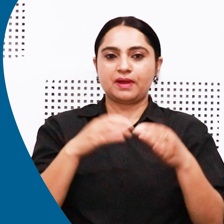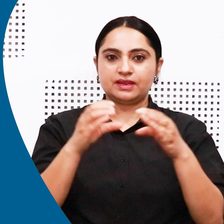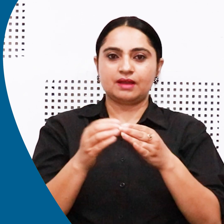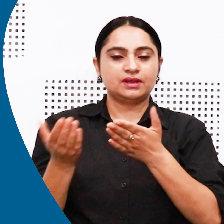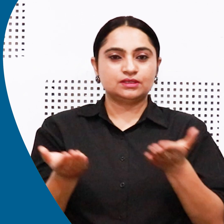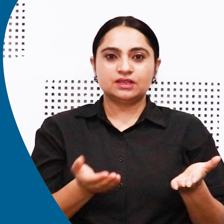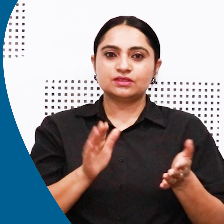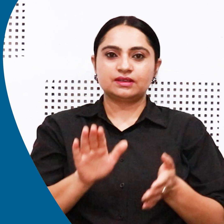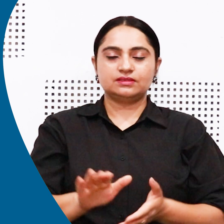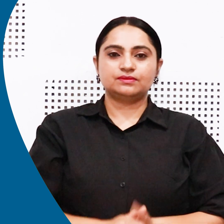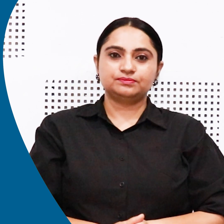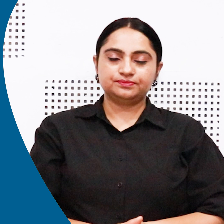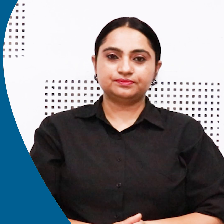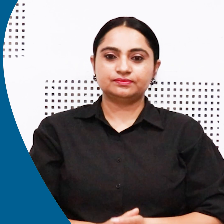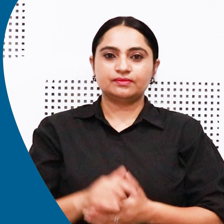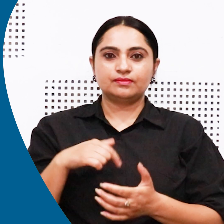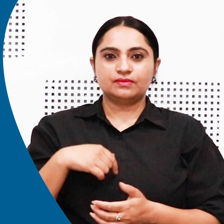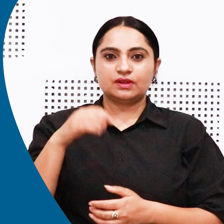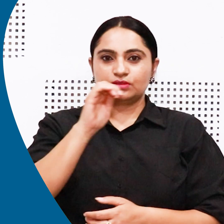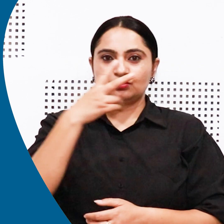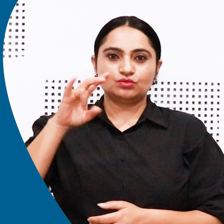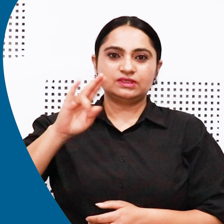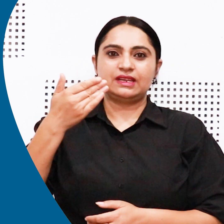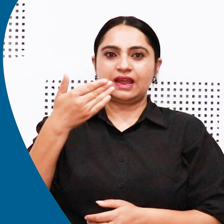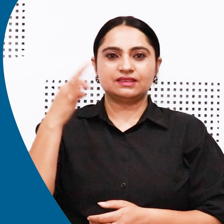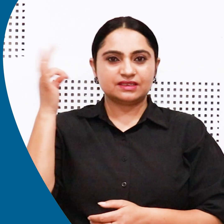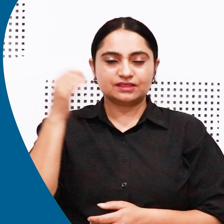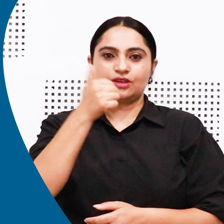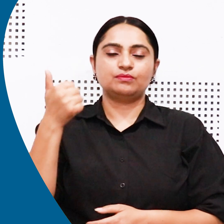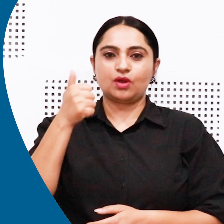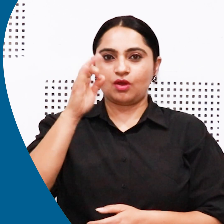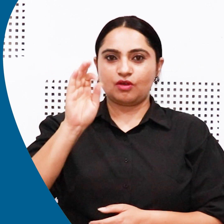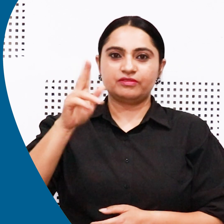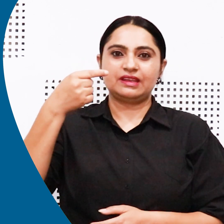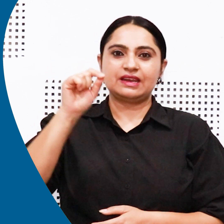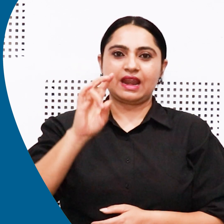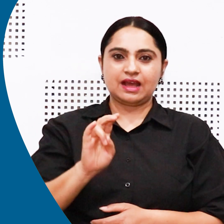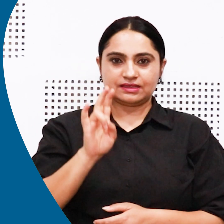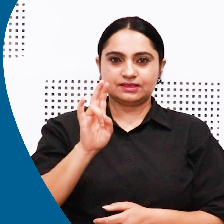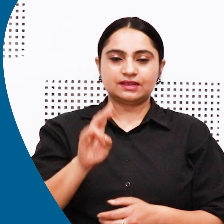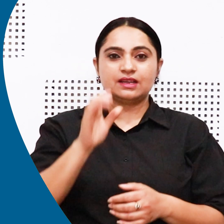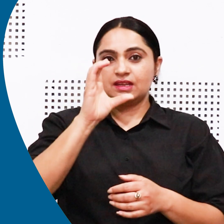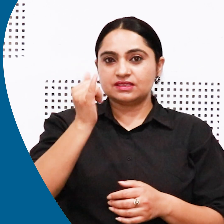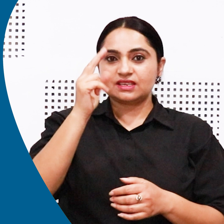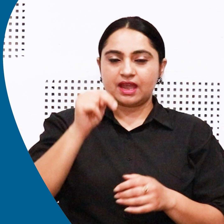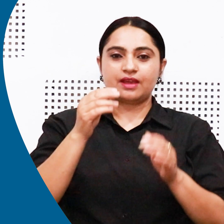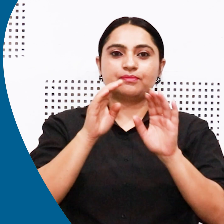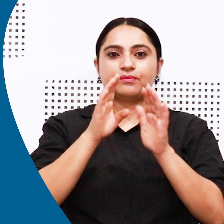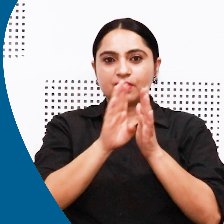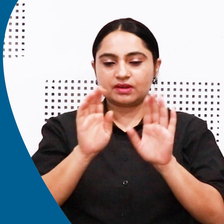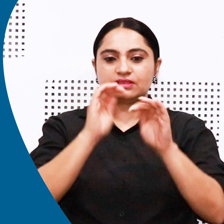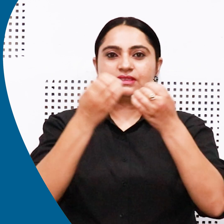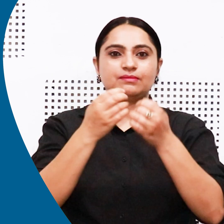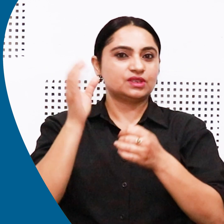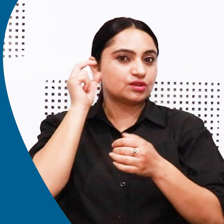हाम्रो पालिकामा तपाईलाई स्वागत छ। म सुशीला श्रेष्ठ अनि म अविनाश आचार्य। CIN मार्फत सामुदायिक